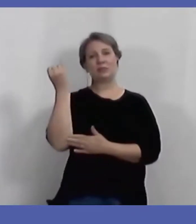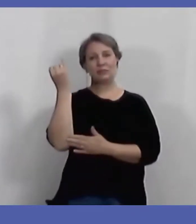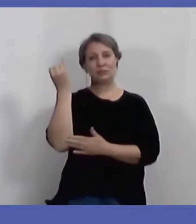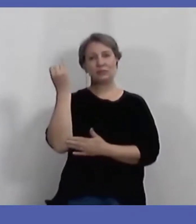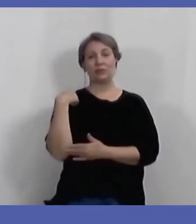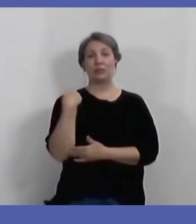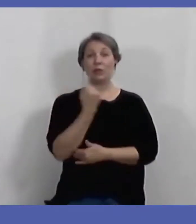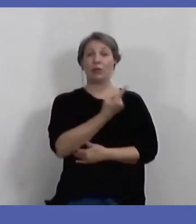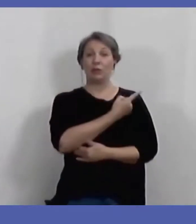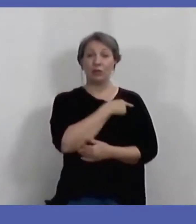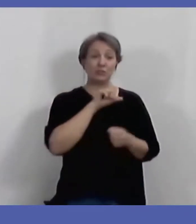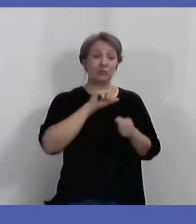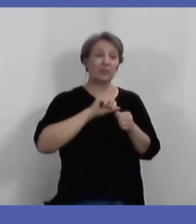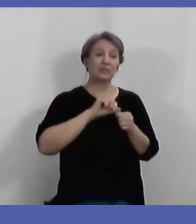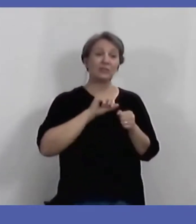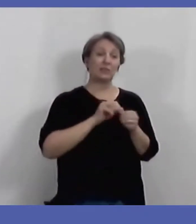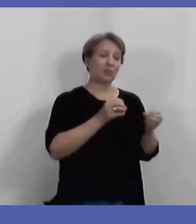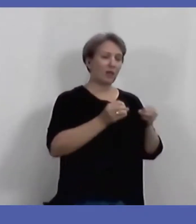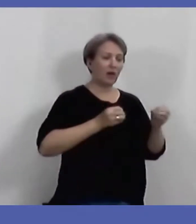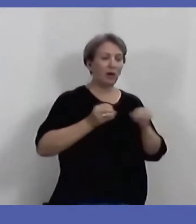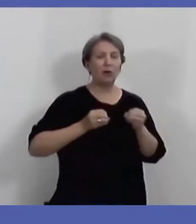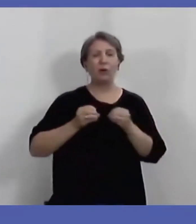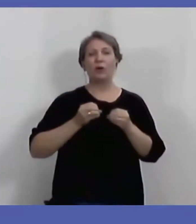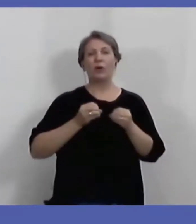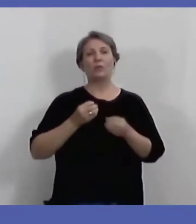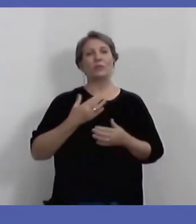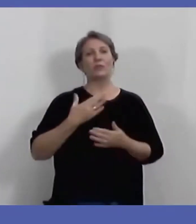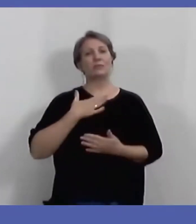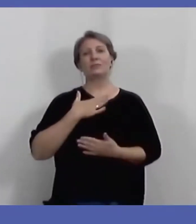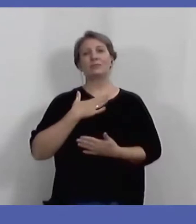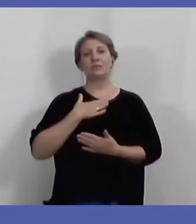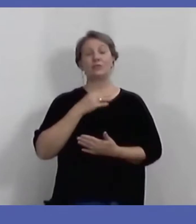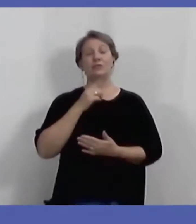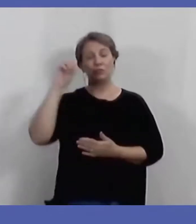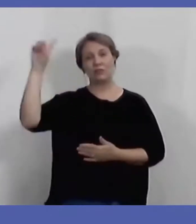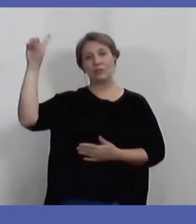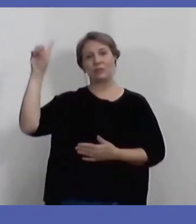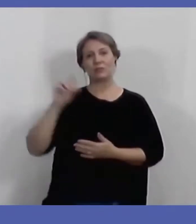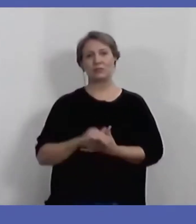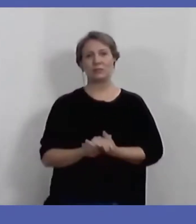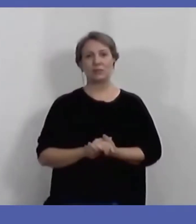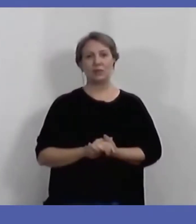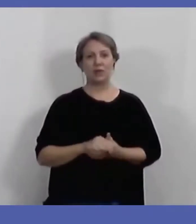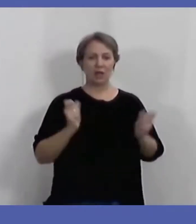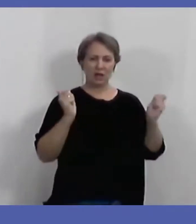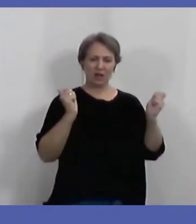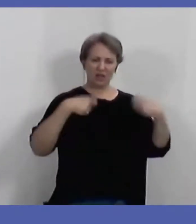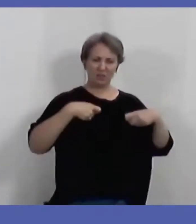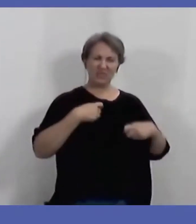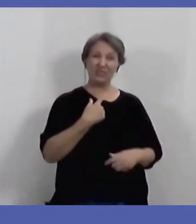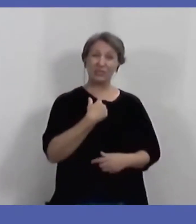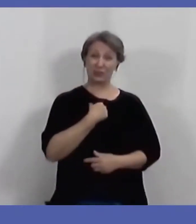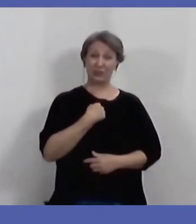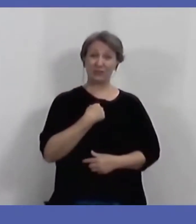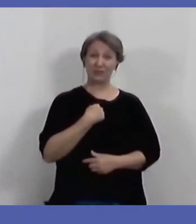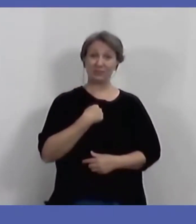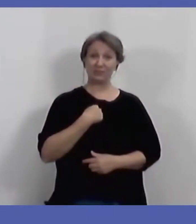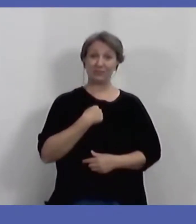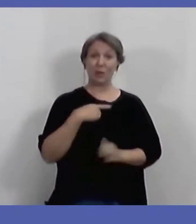Não da nossa capacidade própria, não o que achamos que podemos fazer,